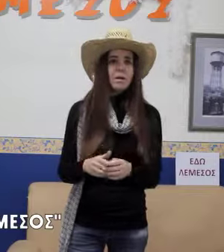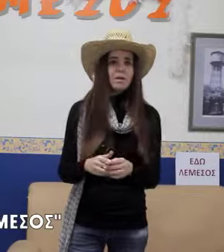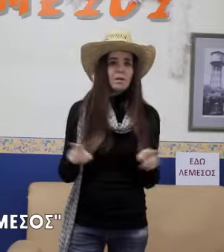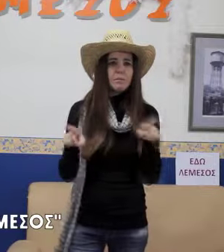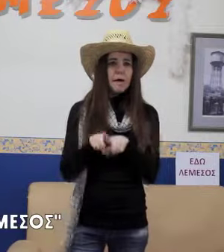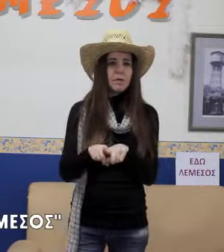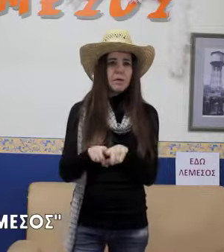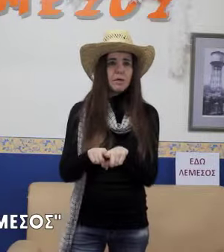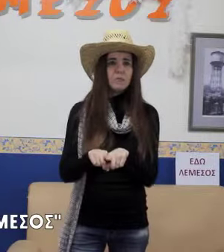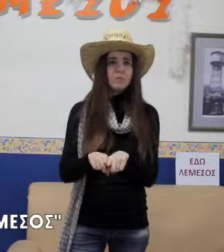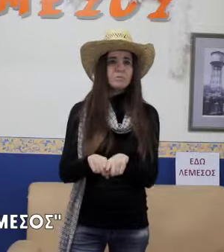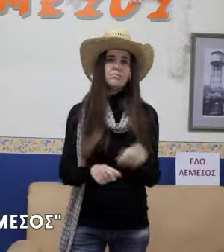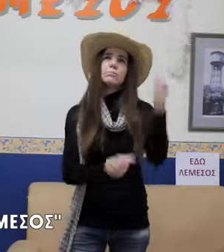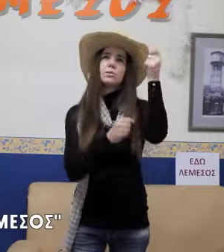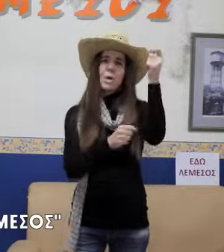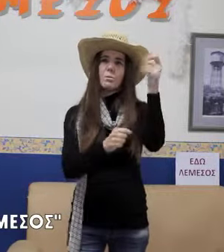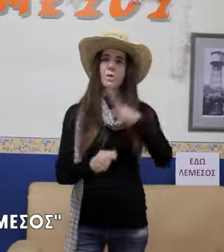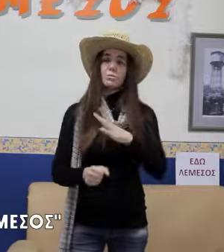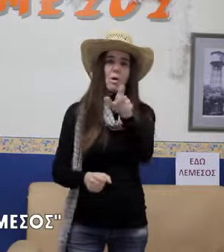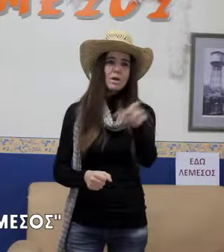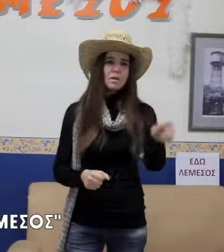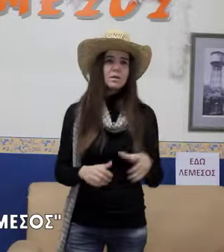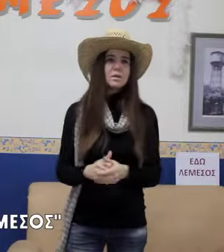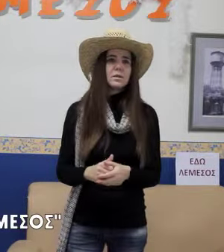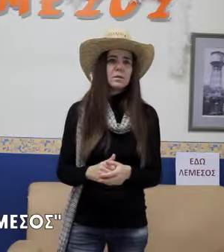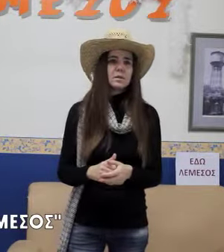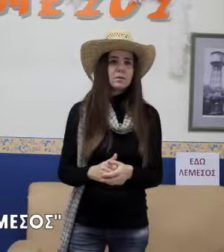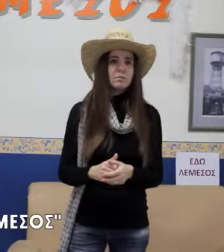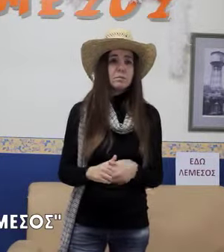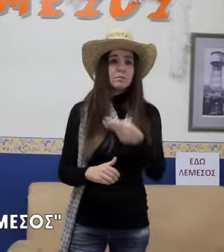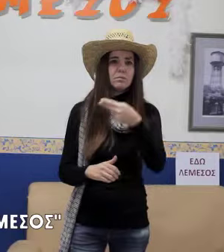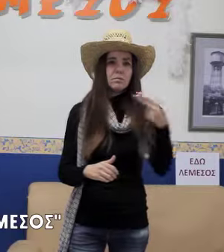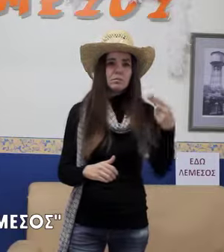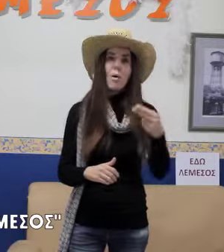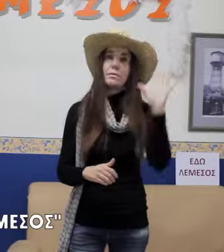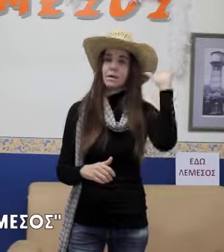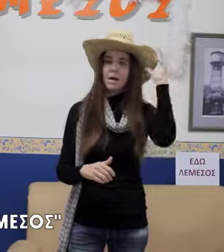μαζί το άρμα του πολίτη με θέμα ο Τελάλης.